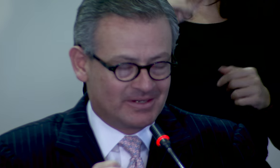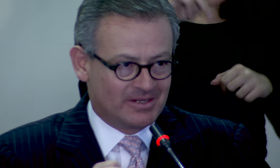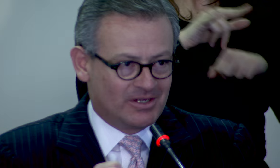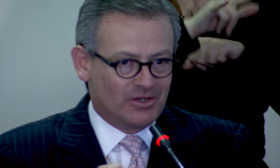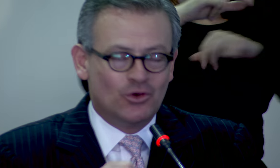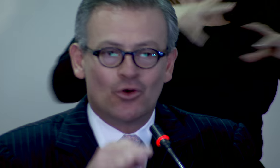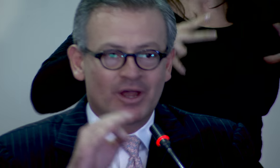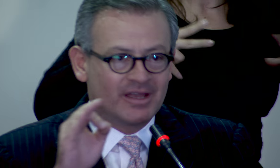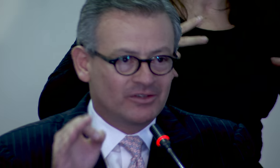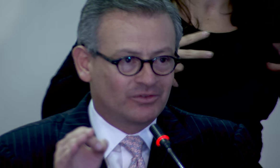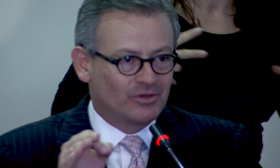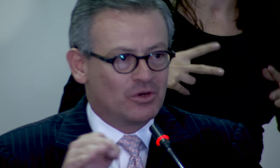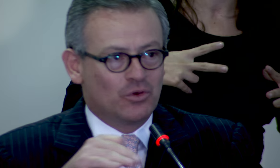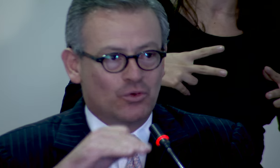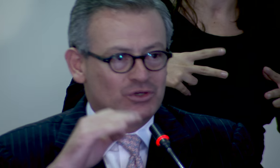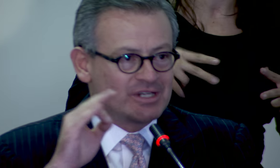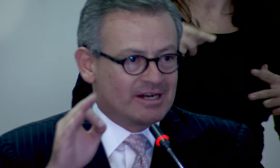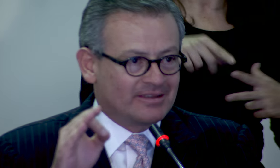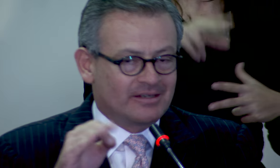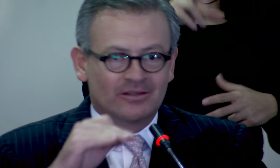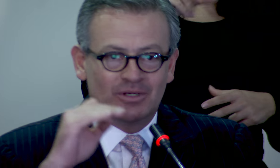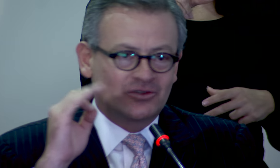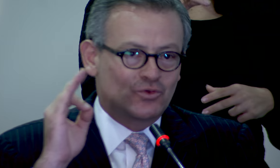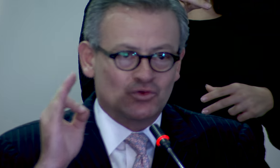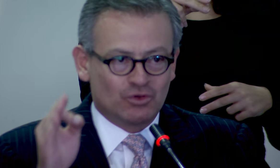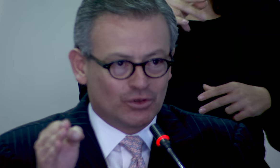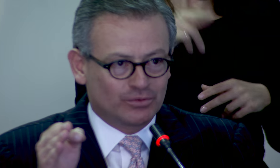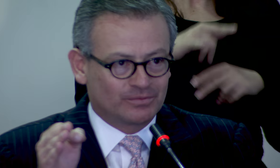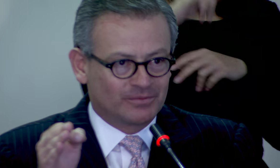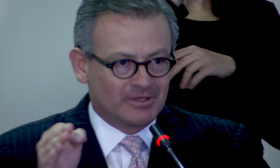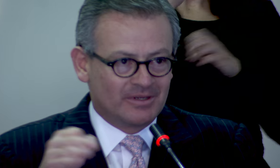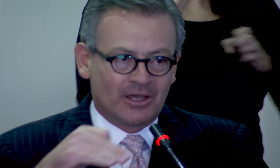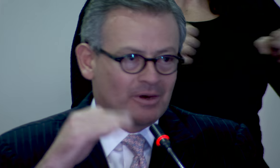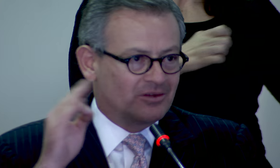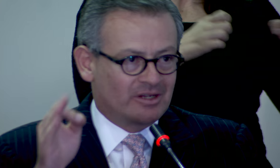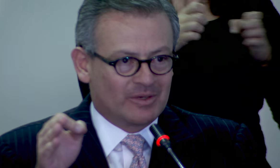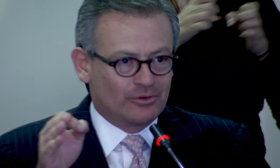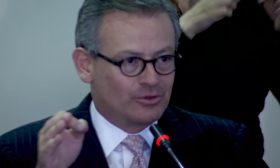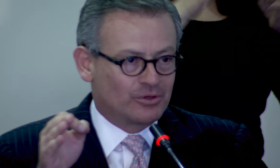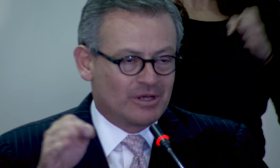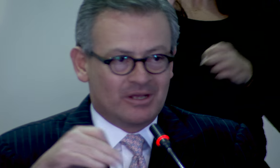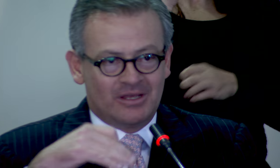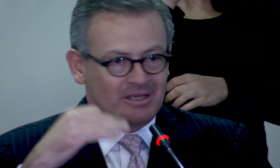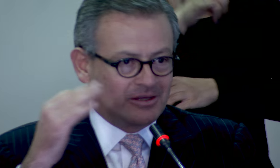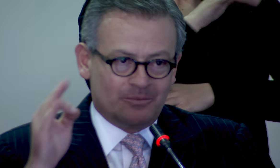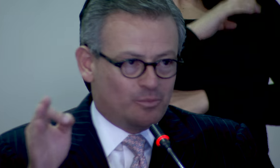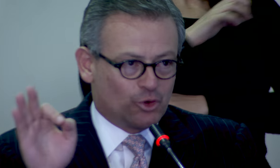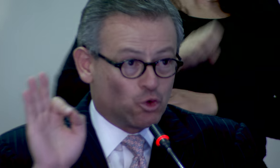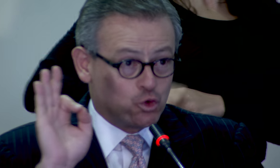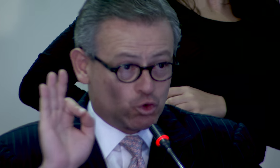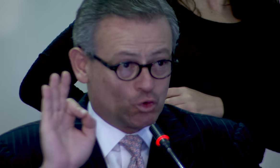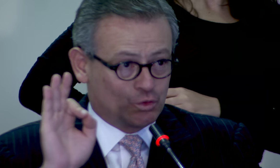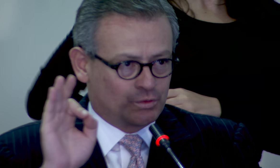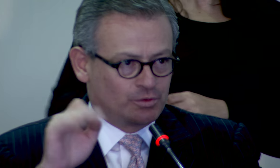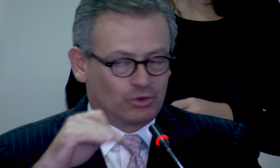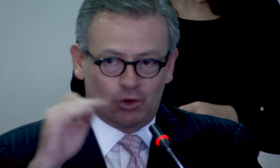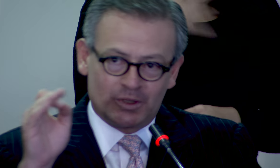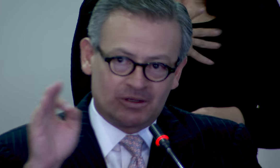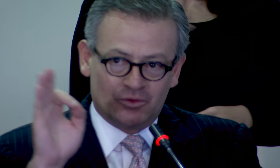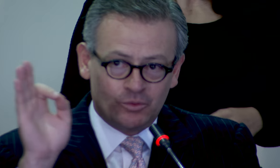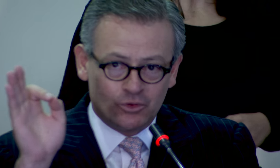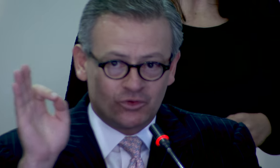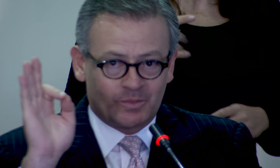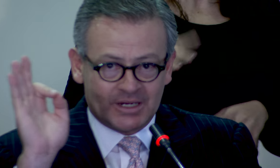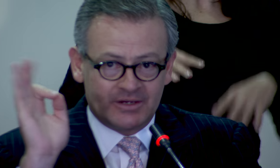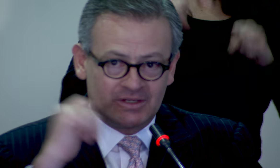vacaciones, no es un charter de una excursión que va a El Salvador y que por gusto